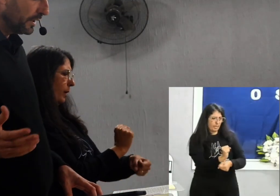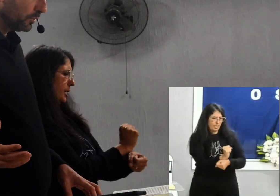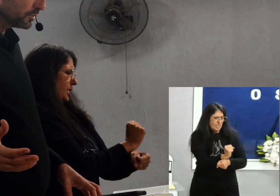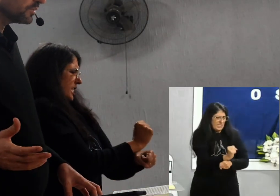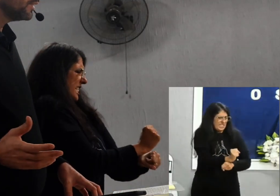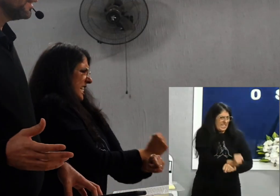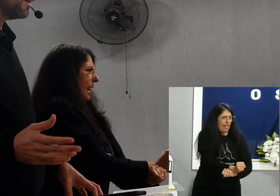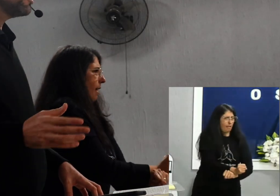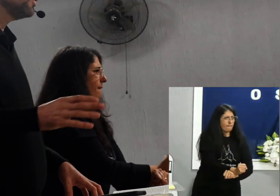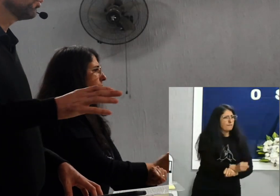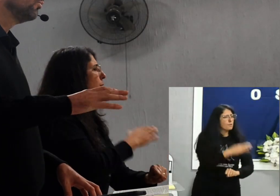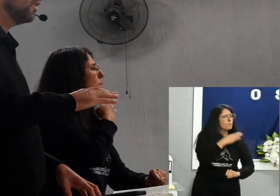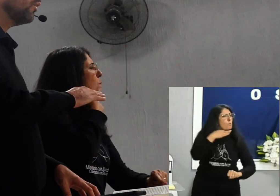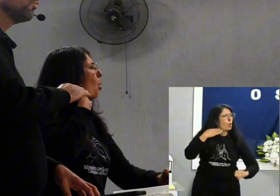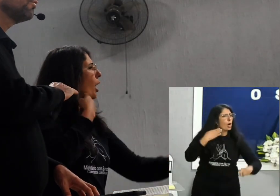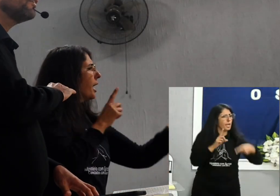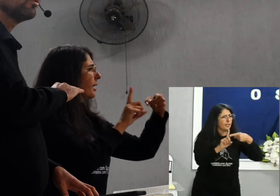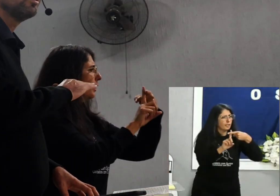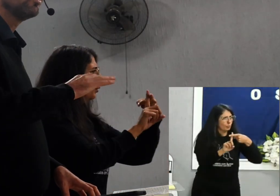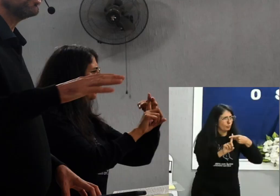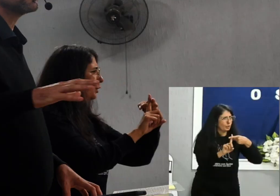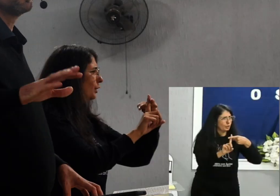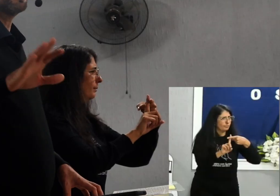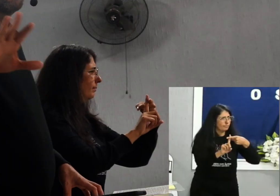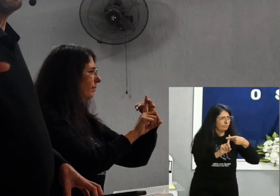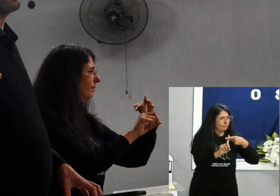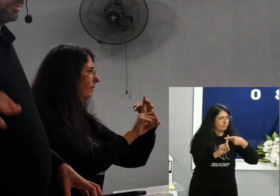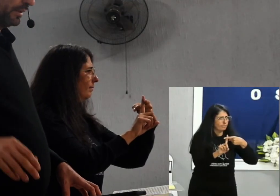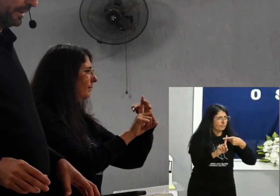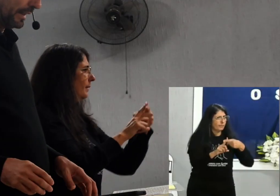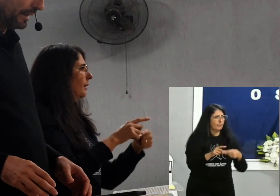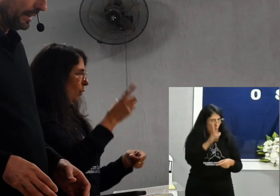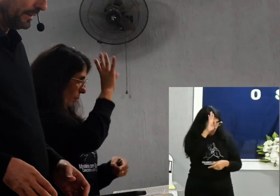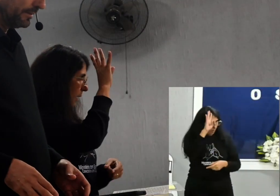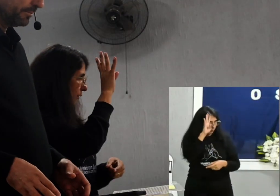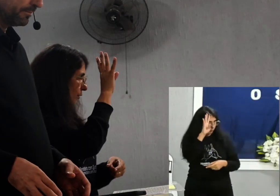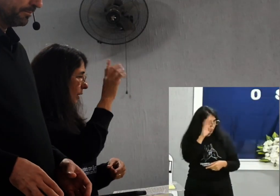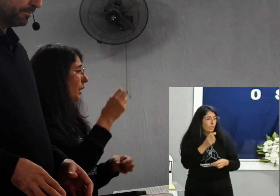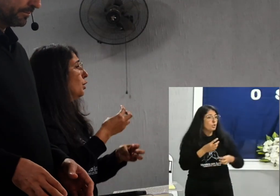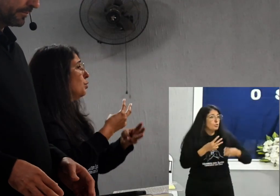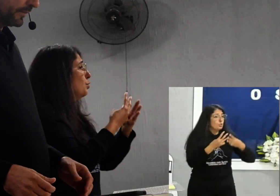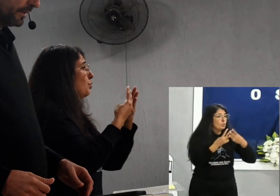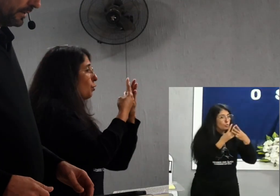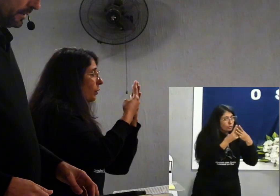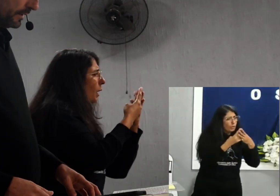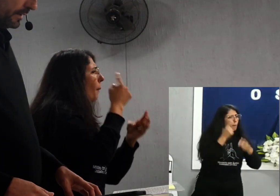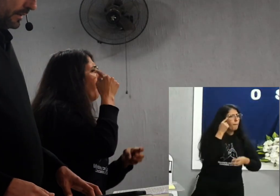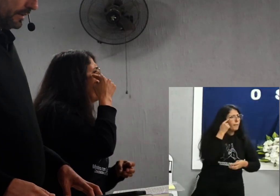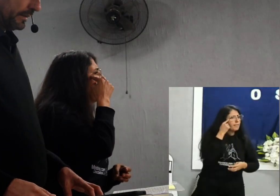Os judeus a viam como algo vergonhoso, previsto na lei.